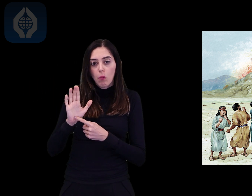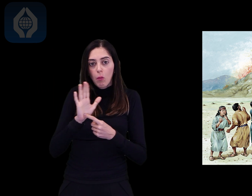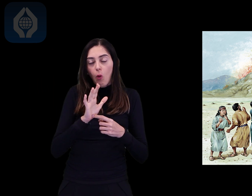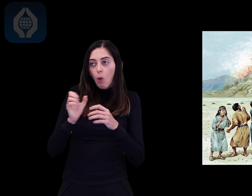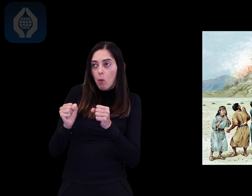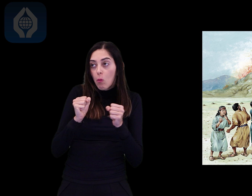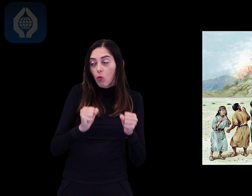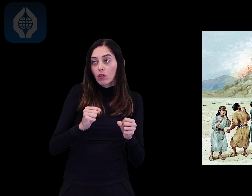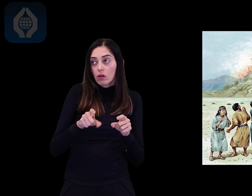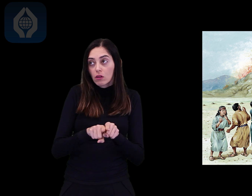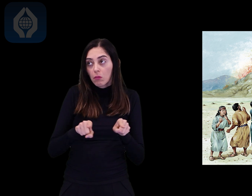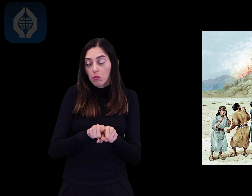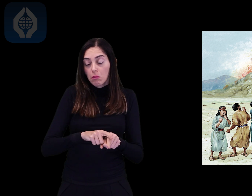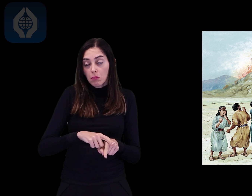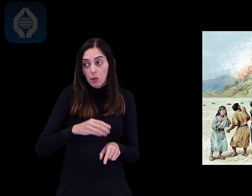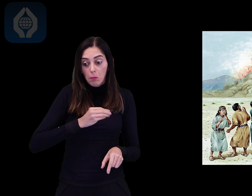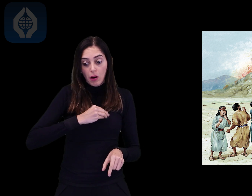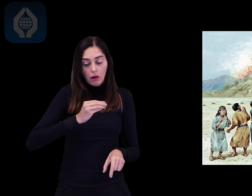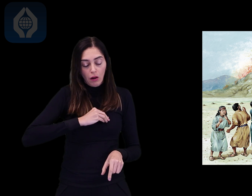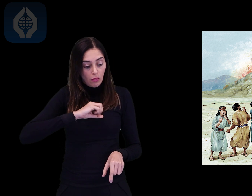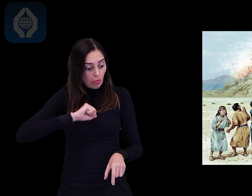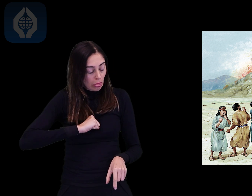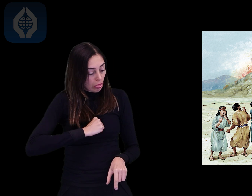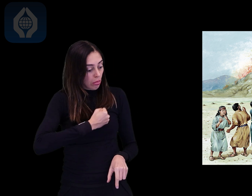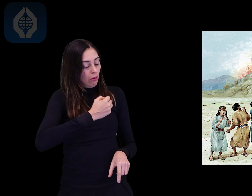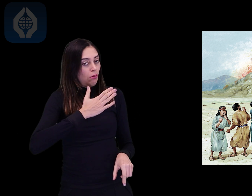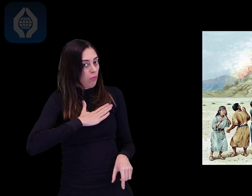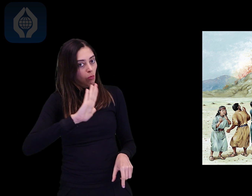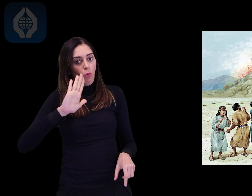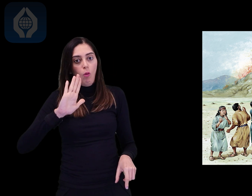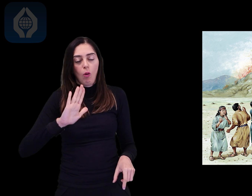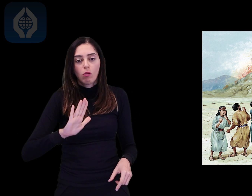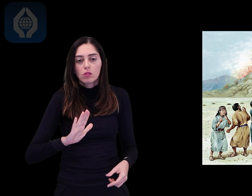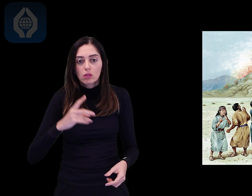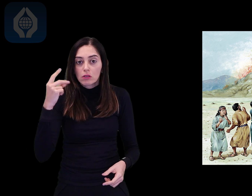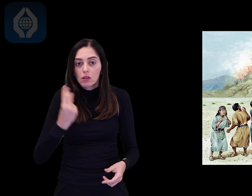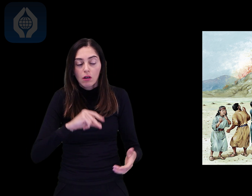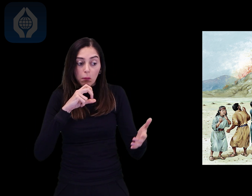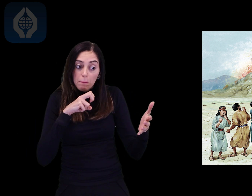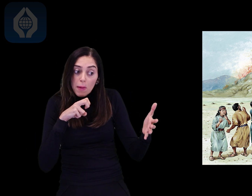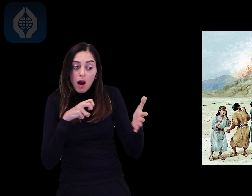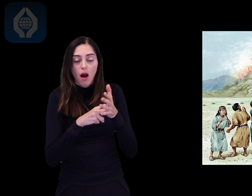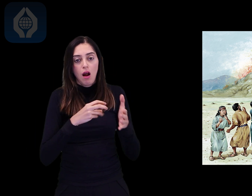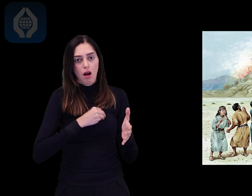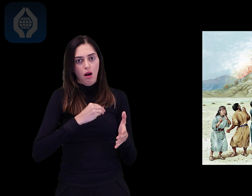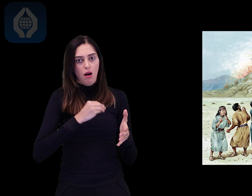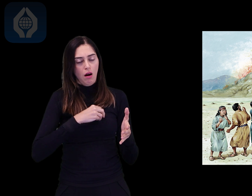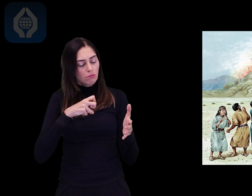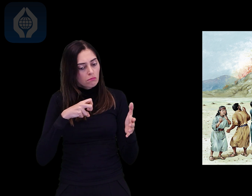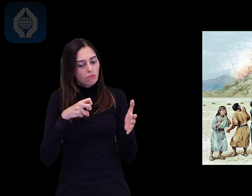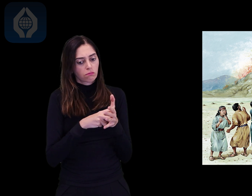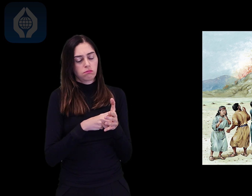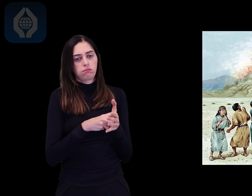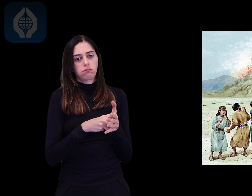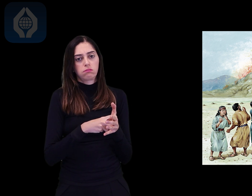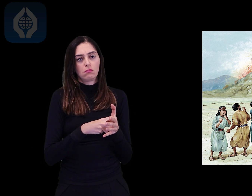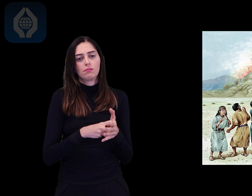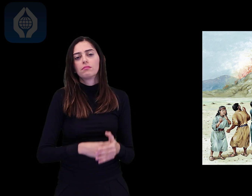mostrar aos israelitas que Deus é todo-poderoso e é um Deus de ira que odeia e castiga o pecado.